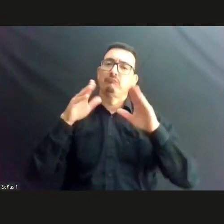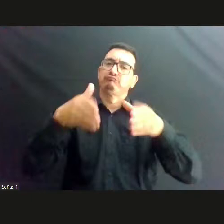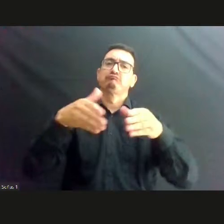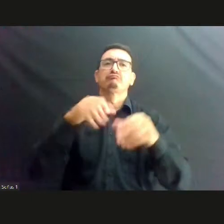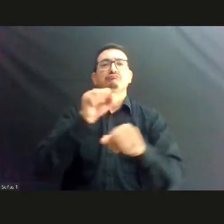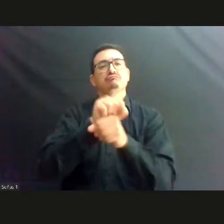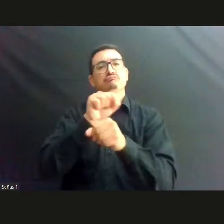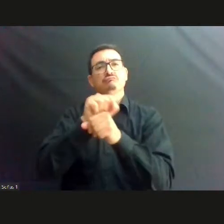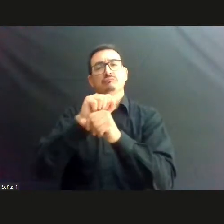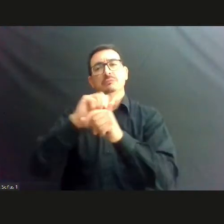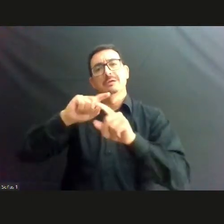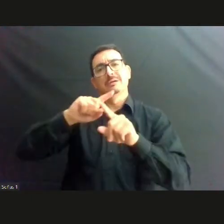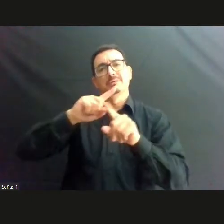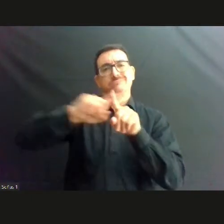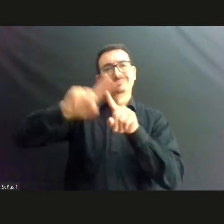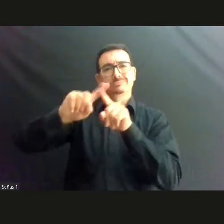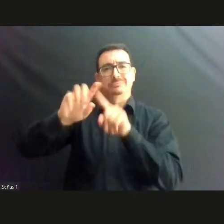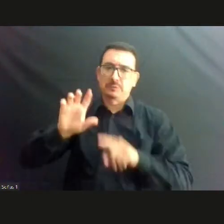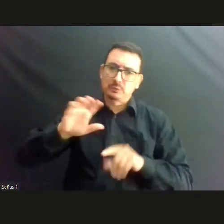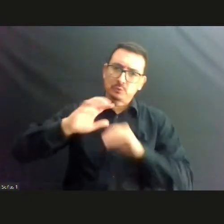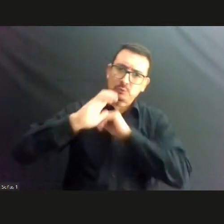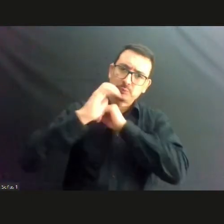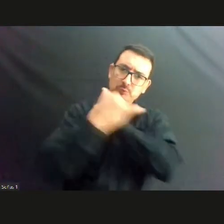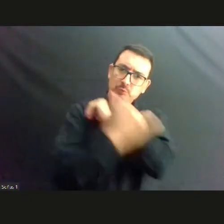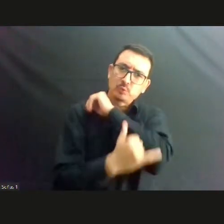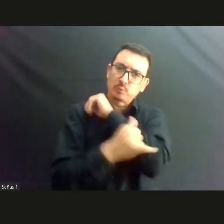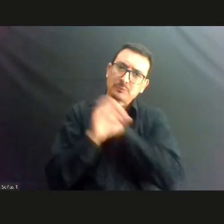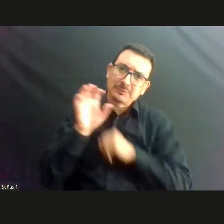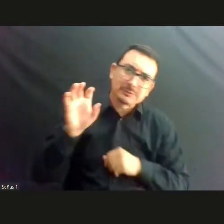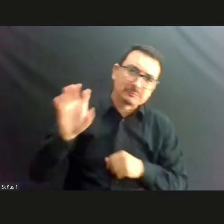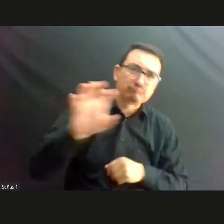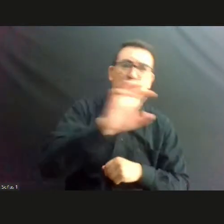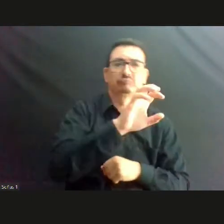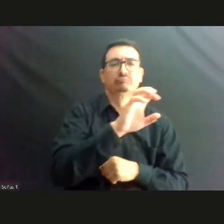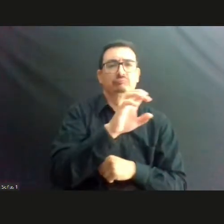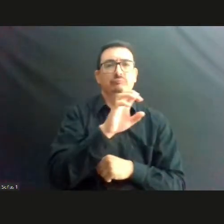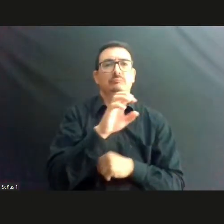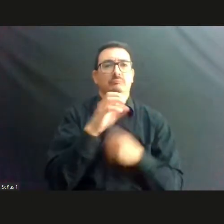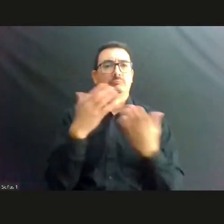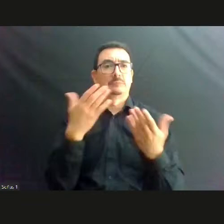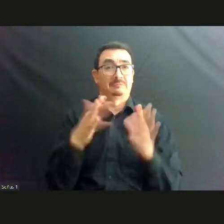la presentación de la ministra de Barbados, el ministro de Costa Rica,